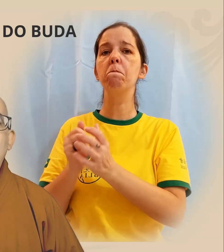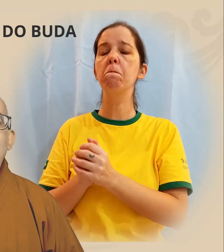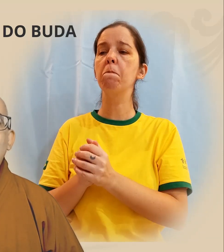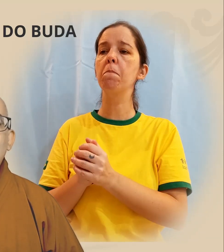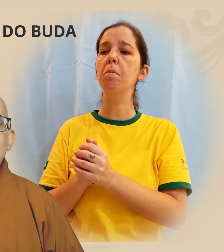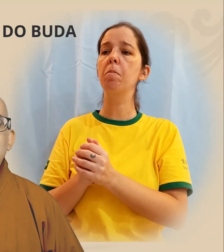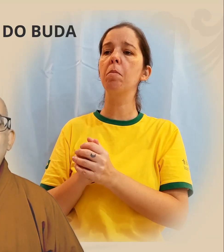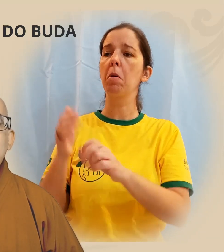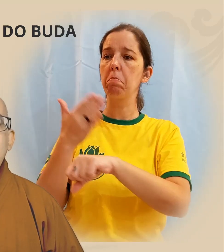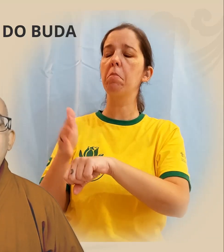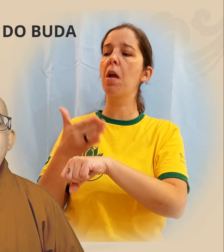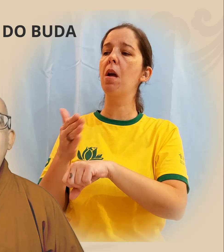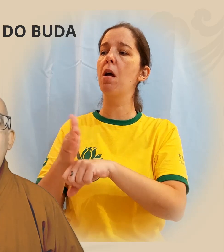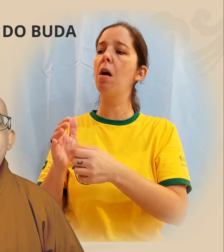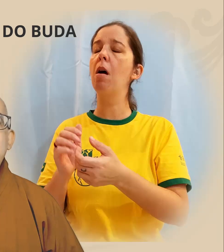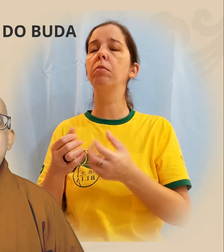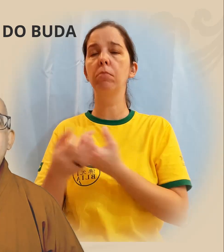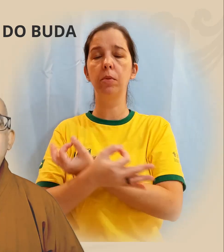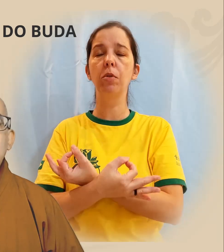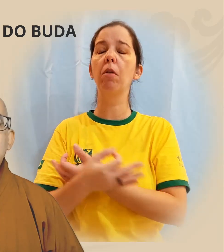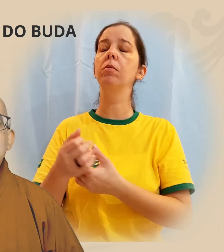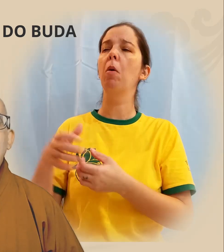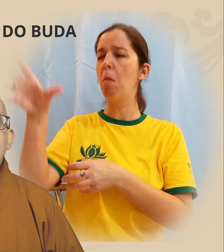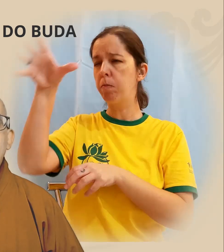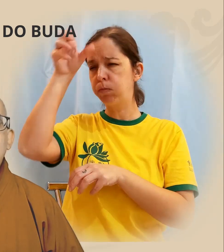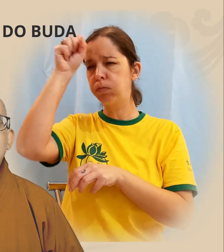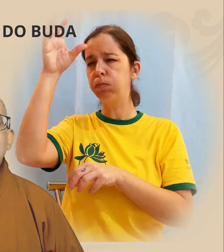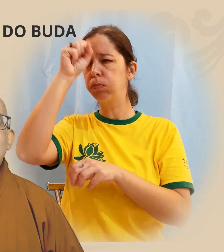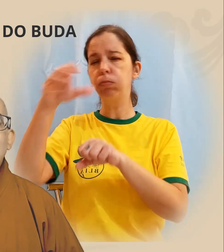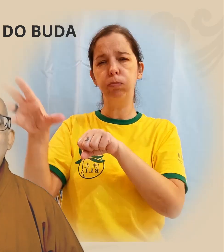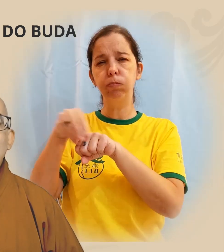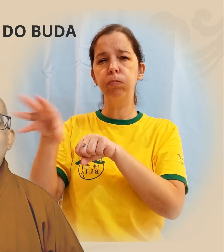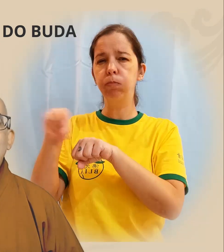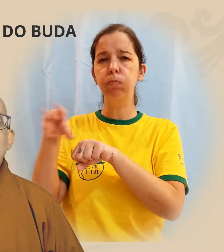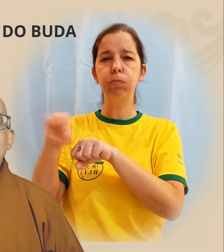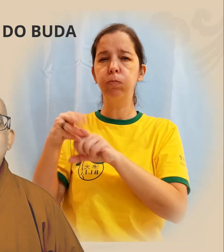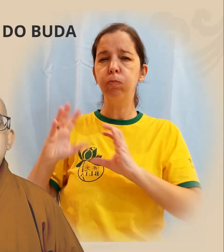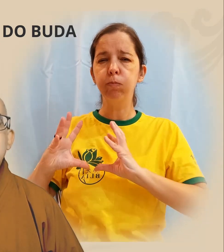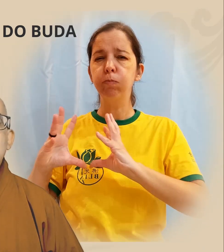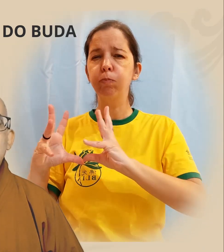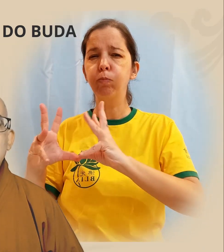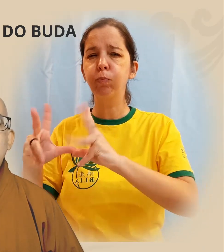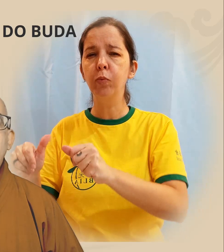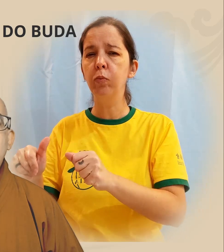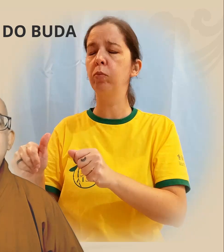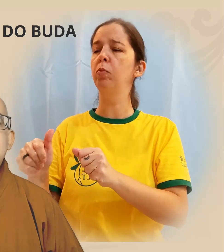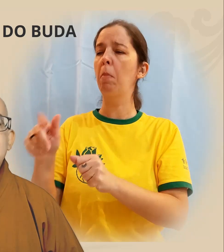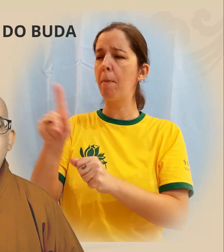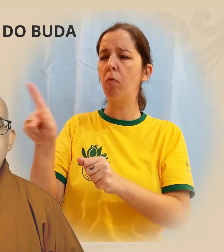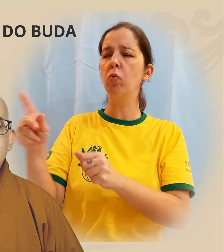junta ao grupo e rapidamente aprende tudo o que o mestre tinha